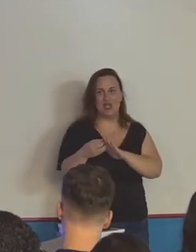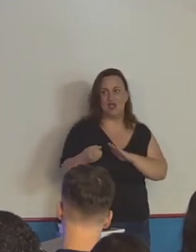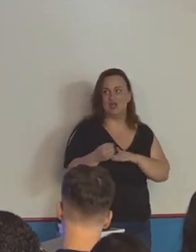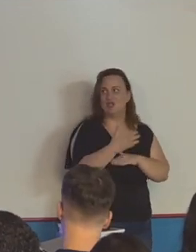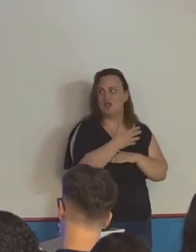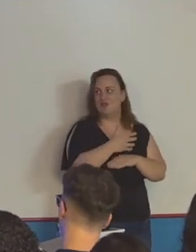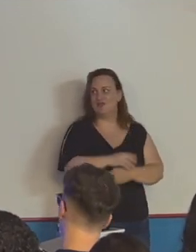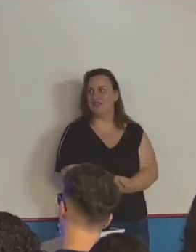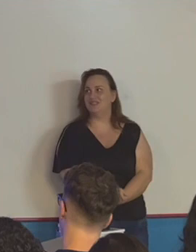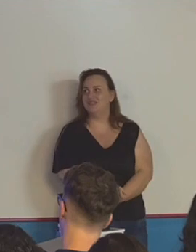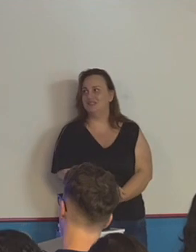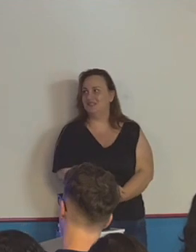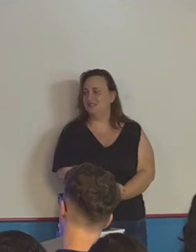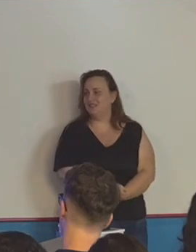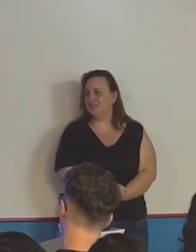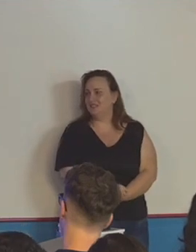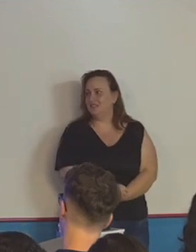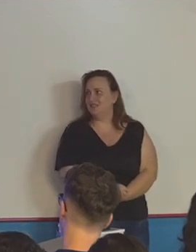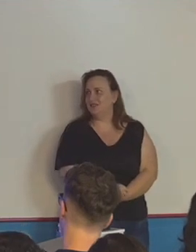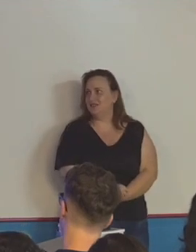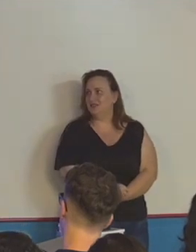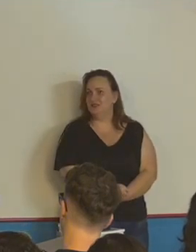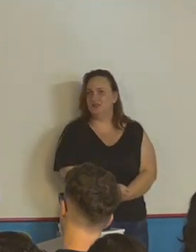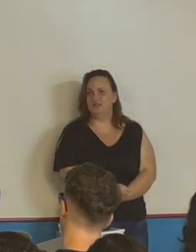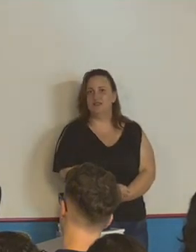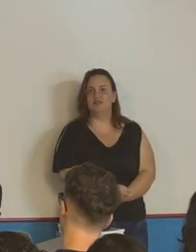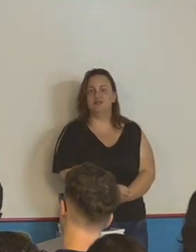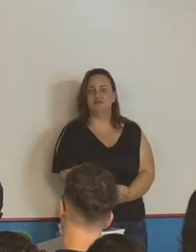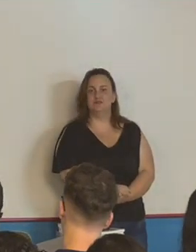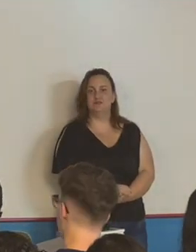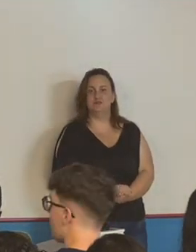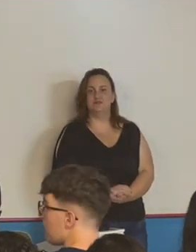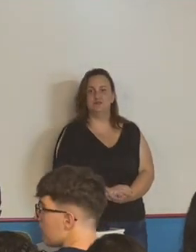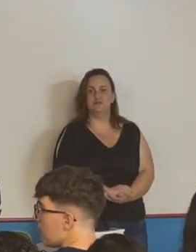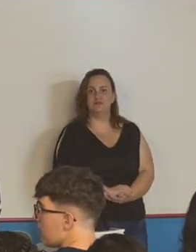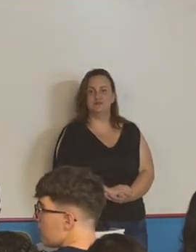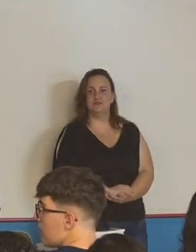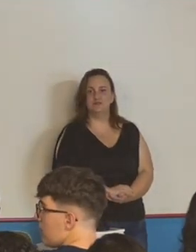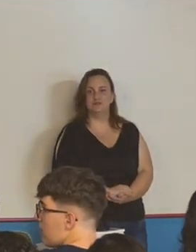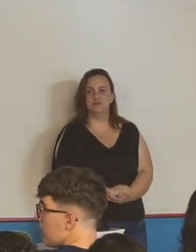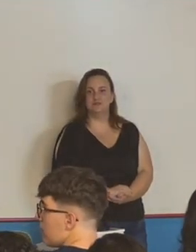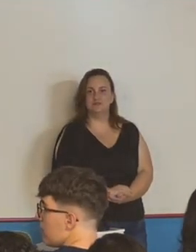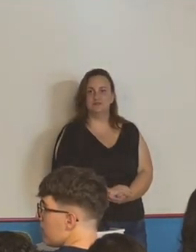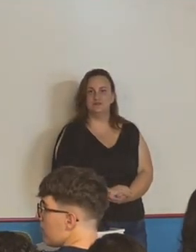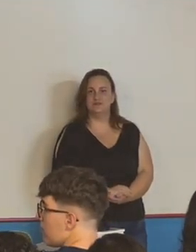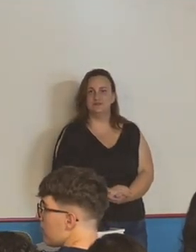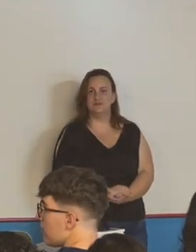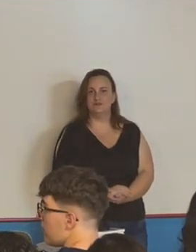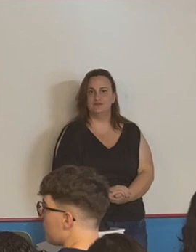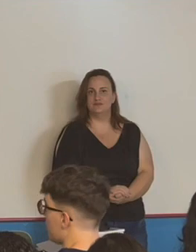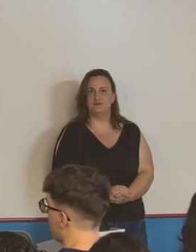galera tava toda lá. O que mais? É só uma